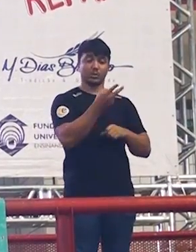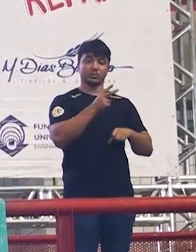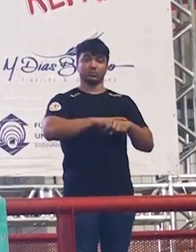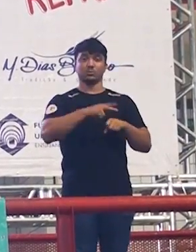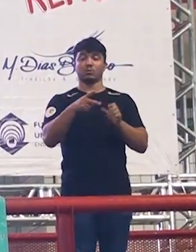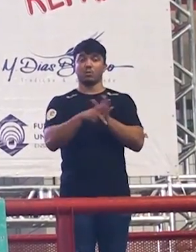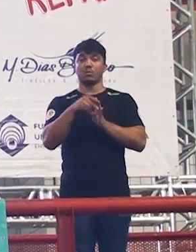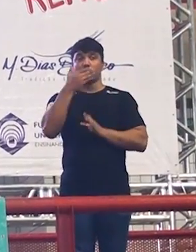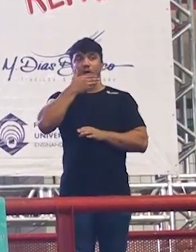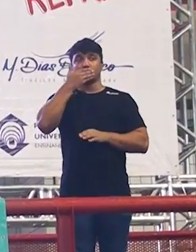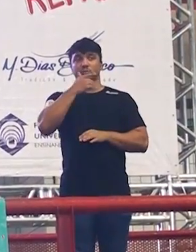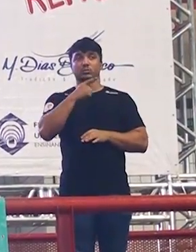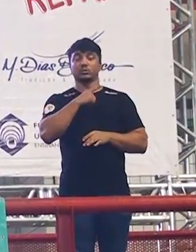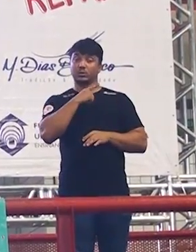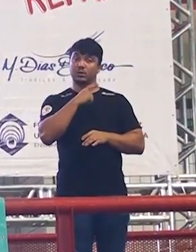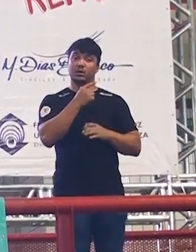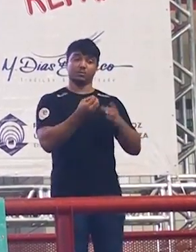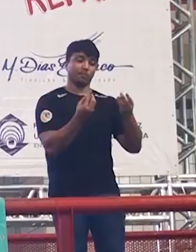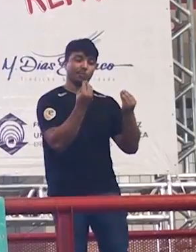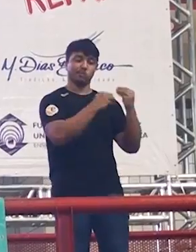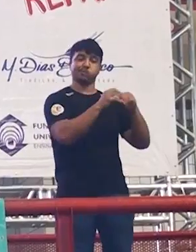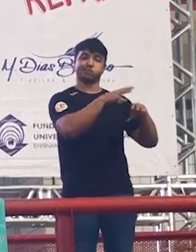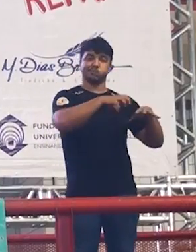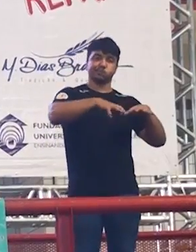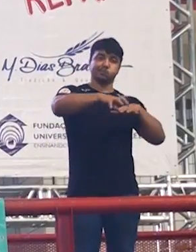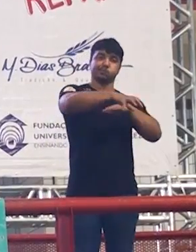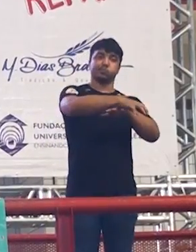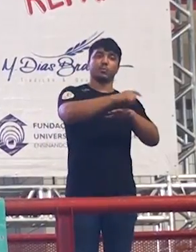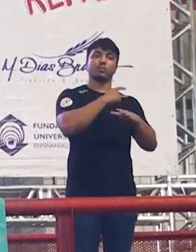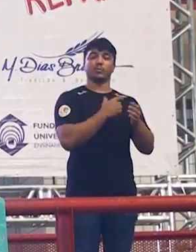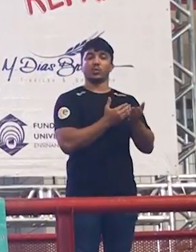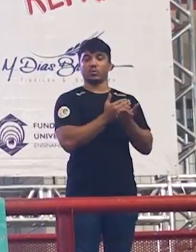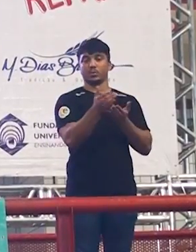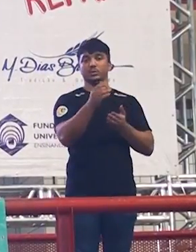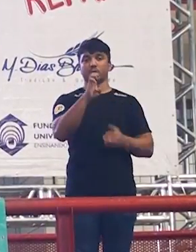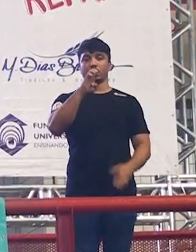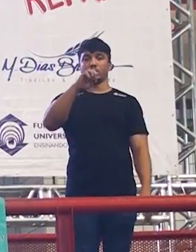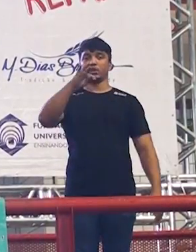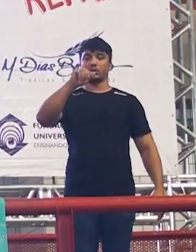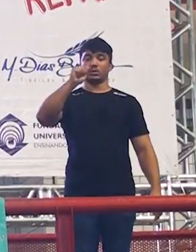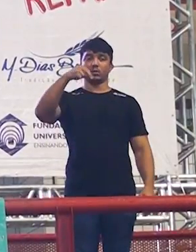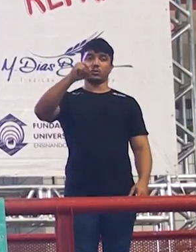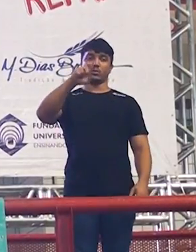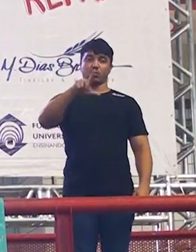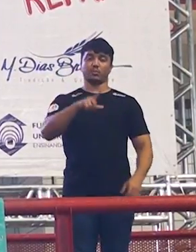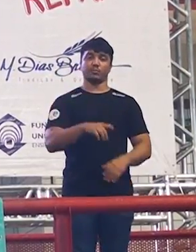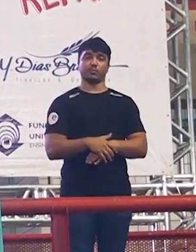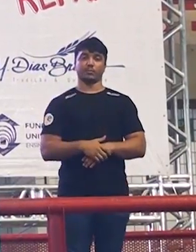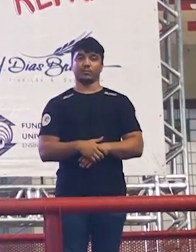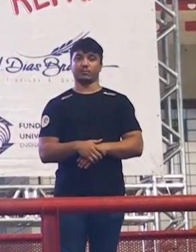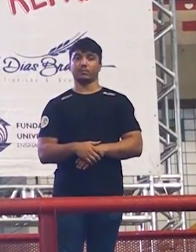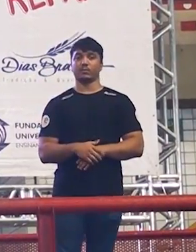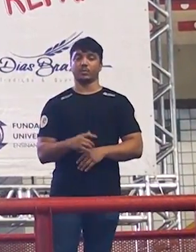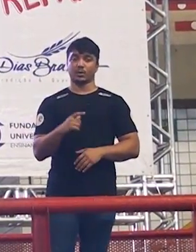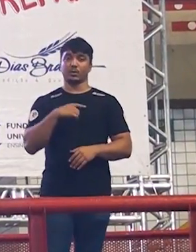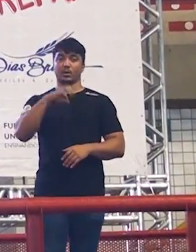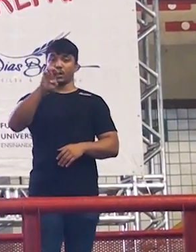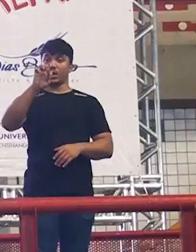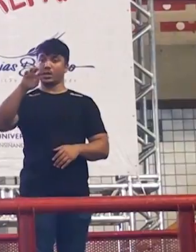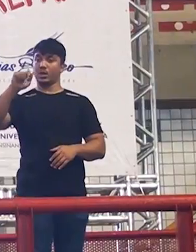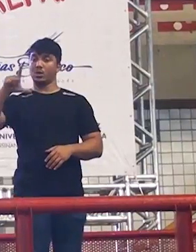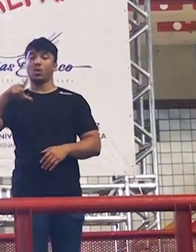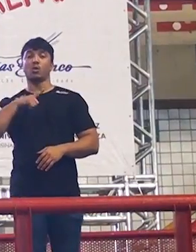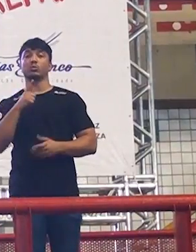açúcares, esses açúcares estão fermentados, e aí surge o etanol. Pessoal, vocês notaram que junto do etanol